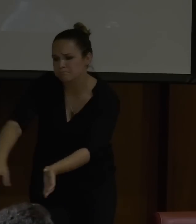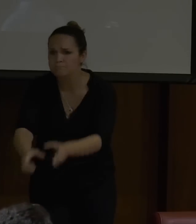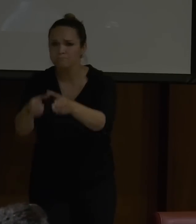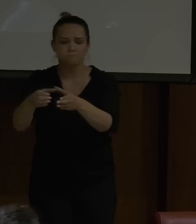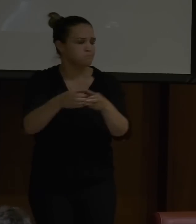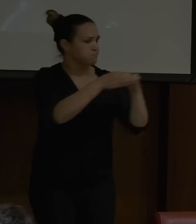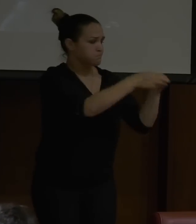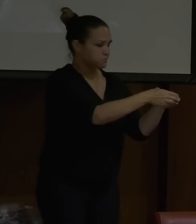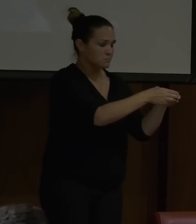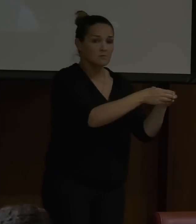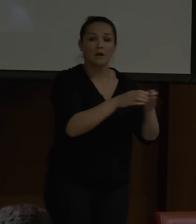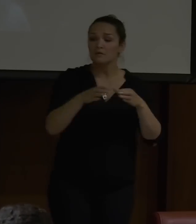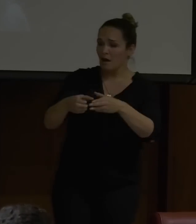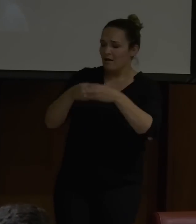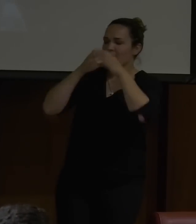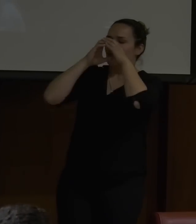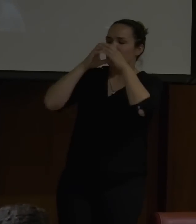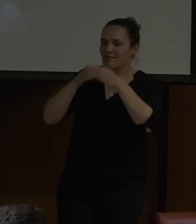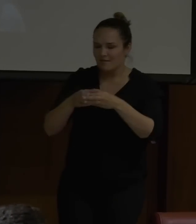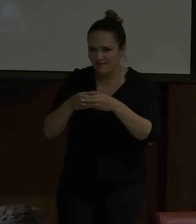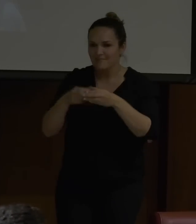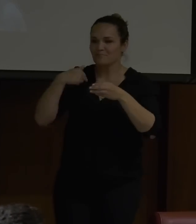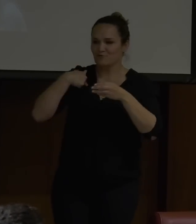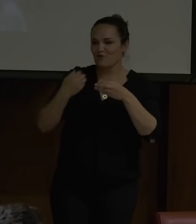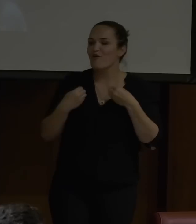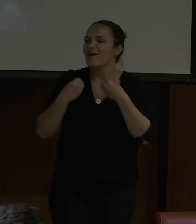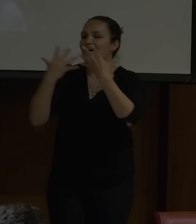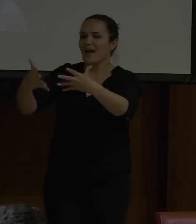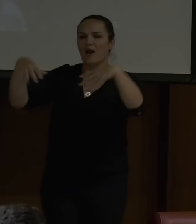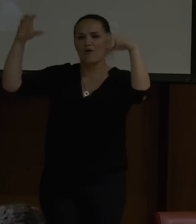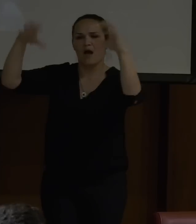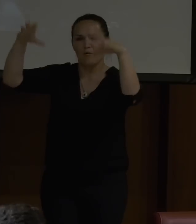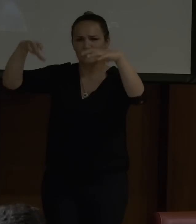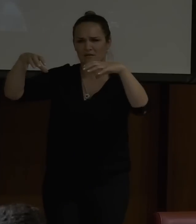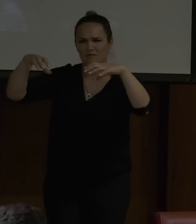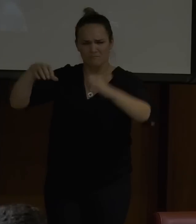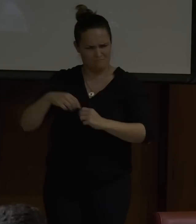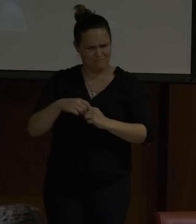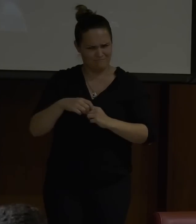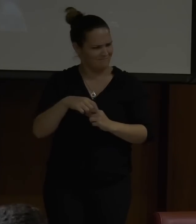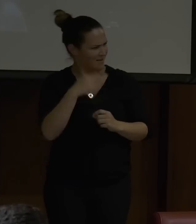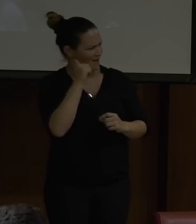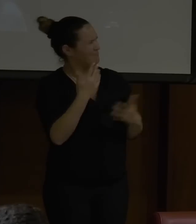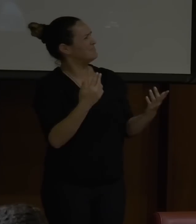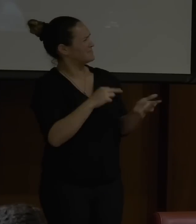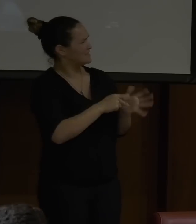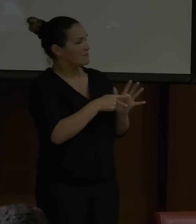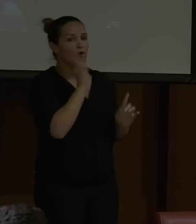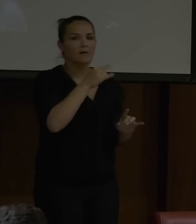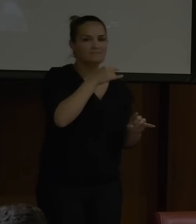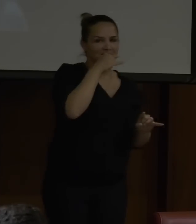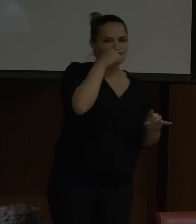a cambio de este vaso le voy a regalar un aguacero. Lo dijo en broma, pero sabiendo, porque lo había olfateado,